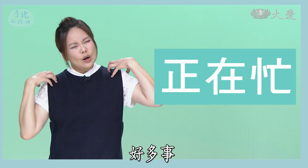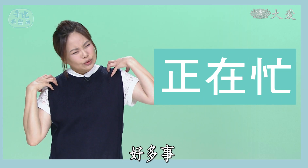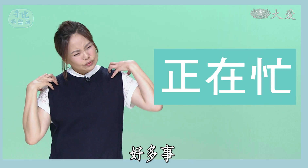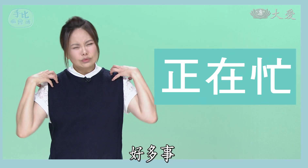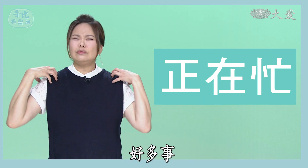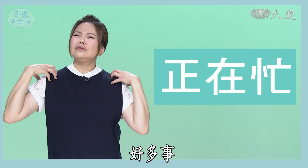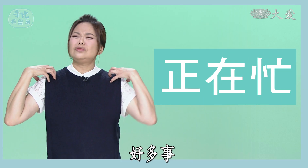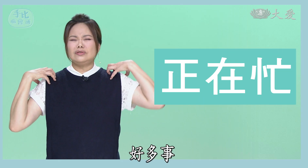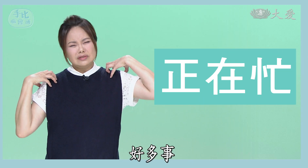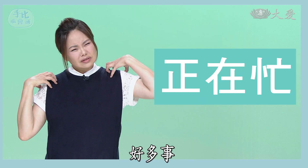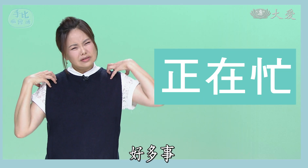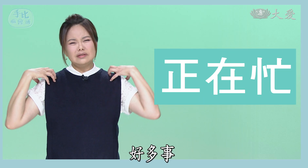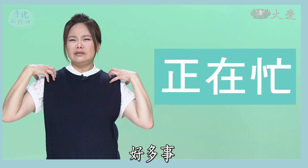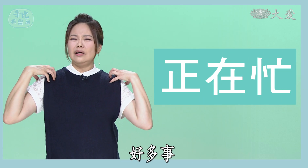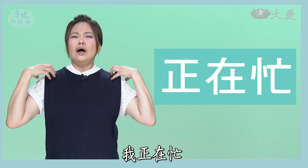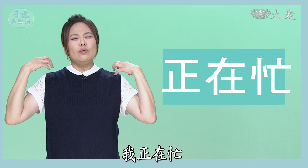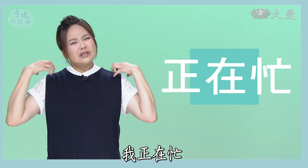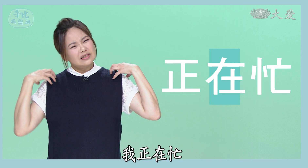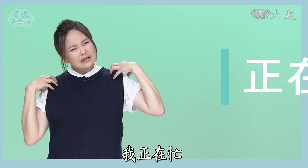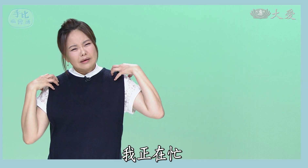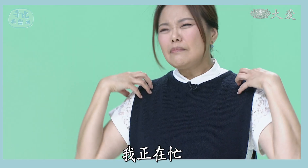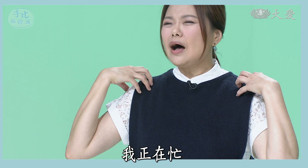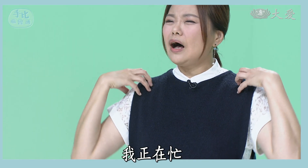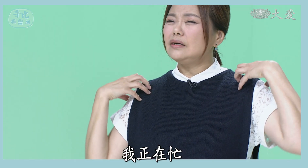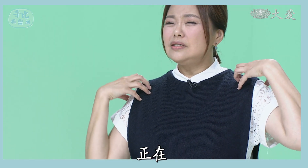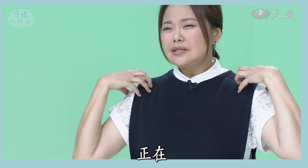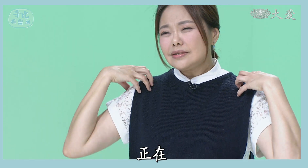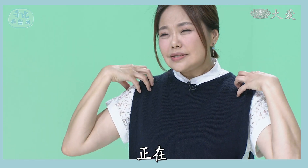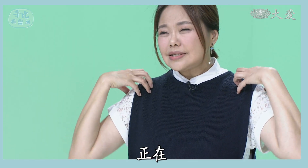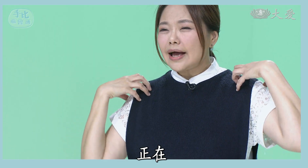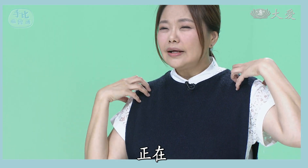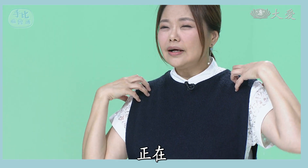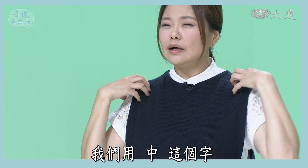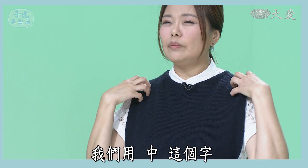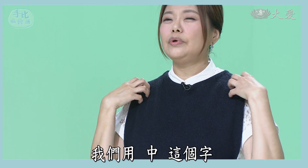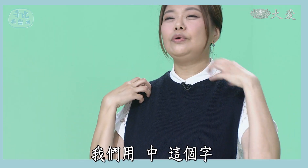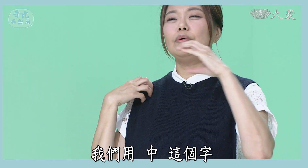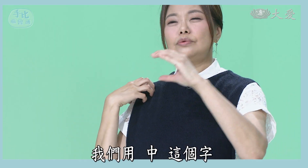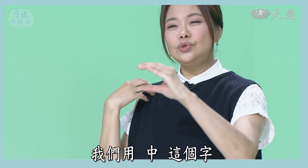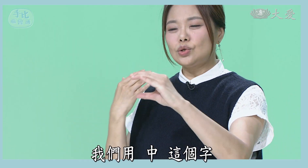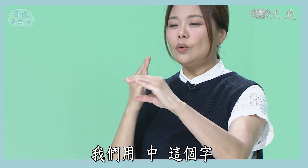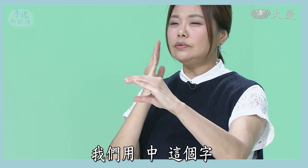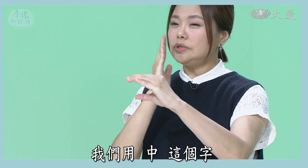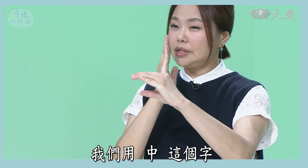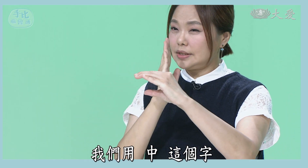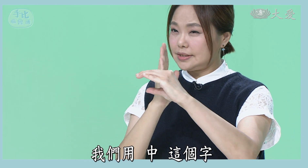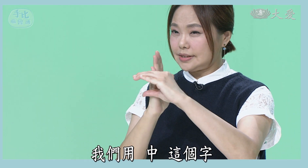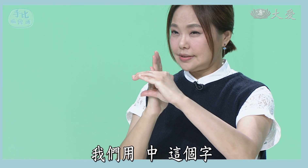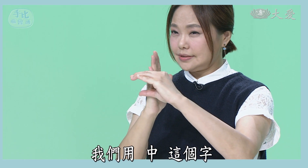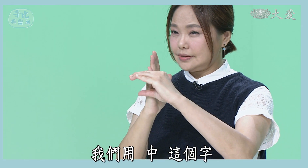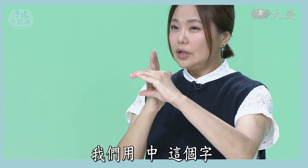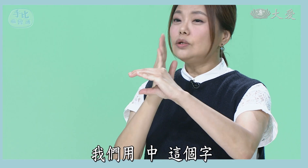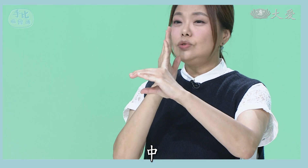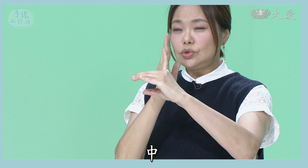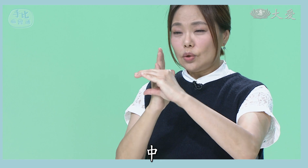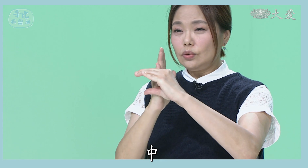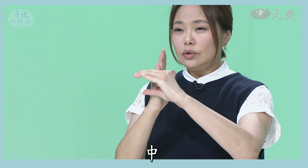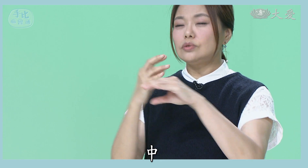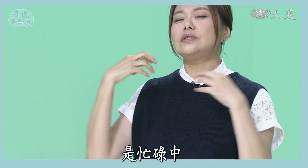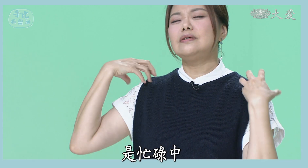好多事，我正在忙，正在呢。我们用中这个字，中，所以是